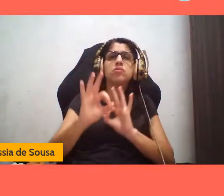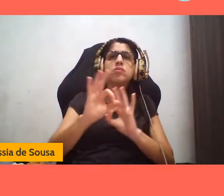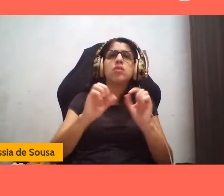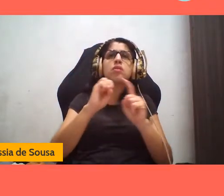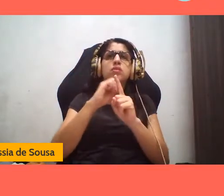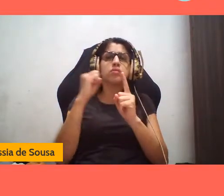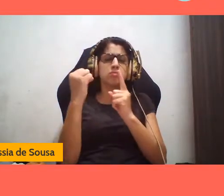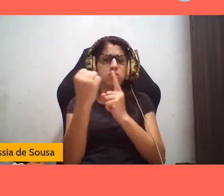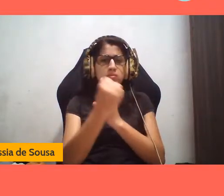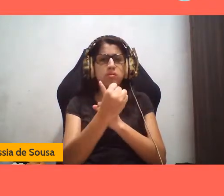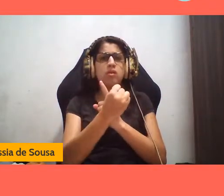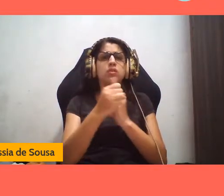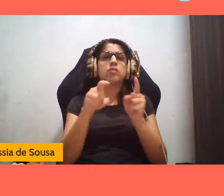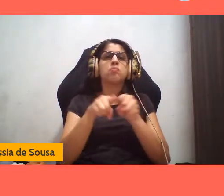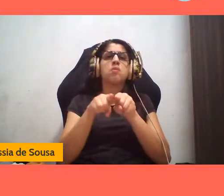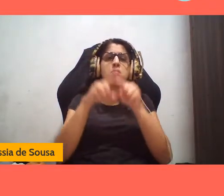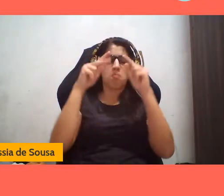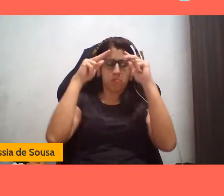humana.